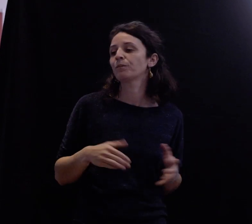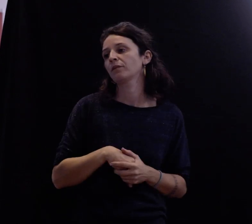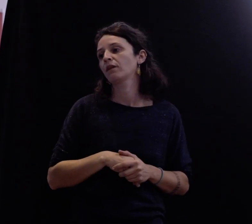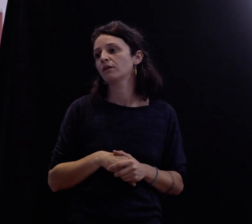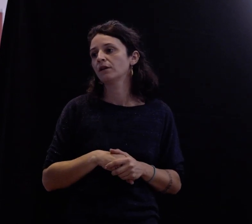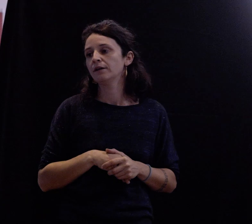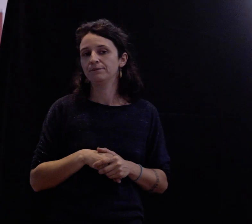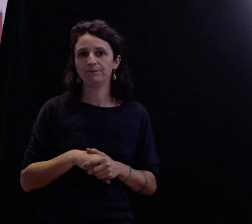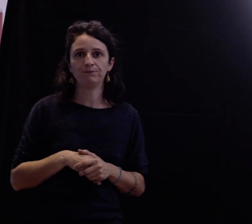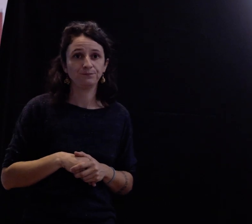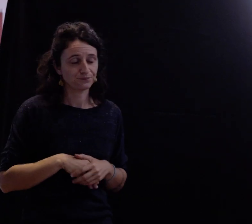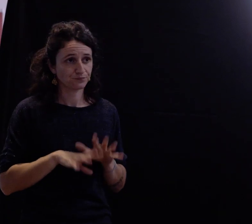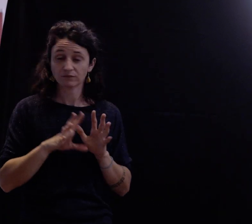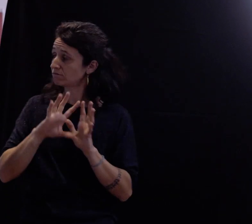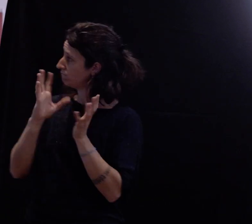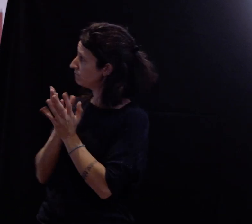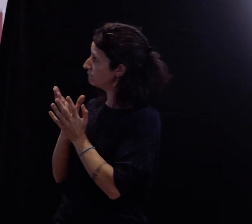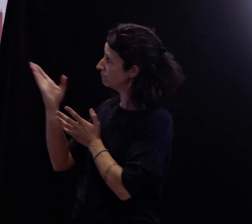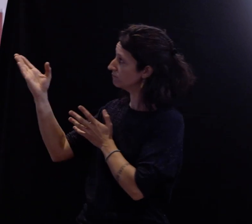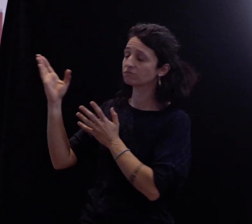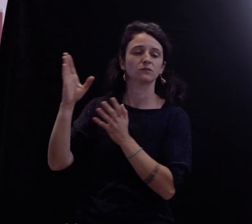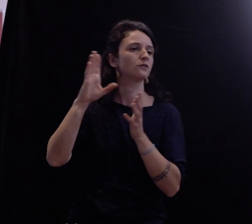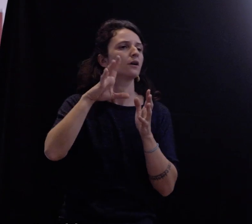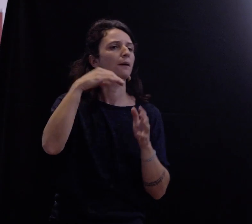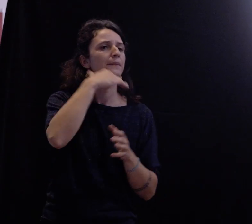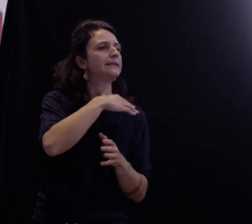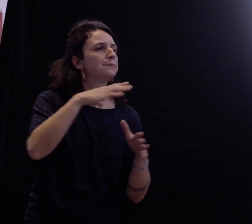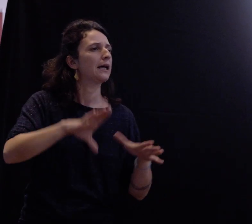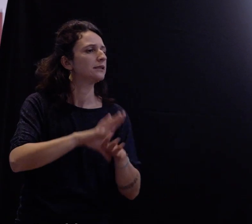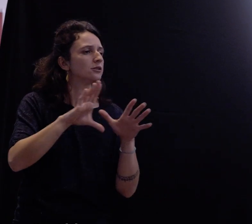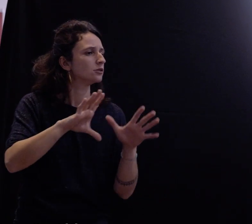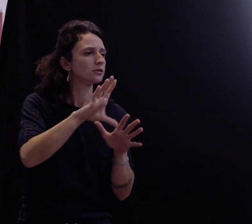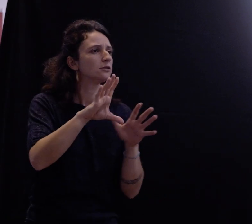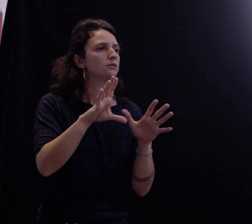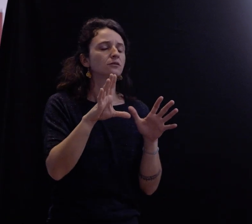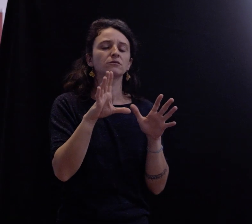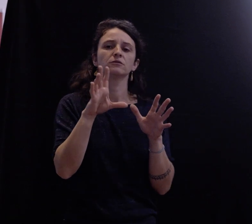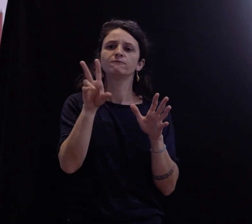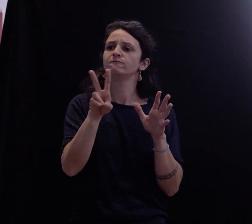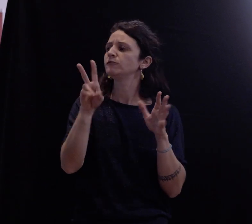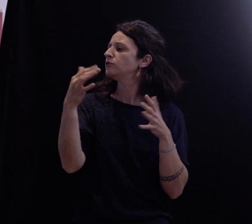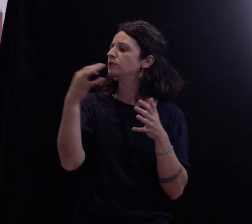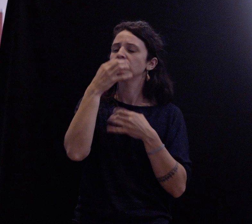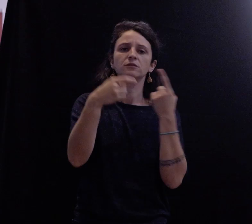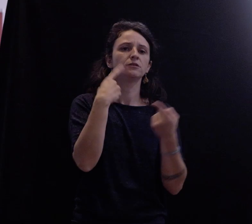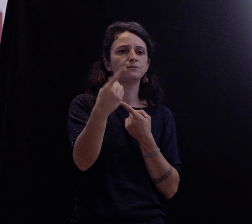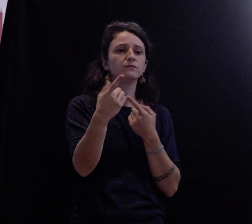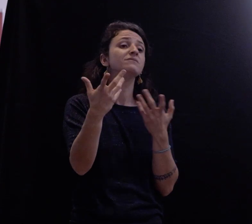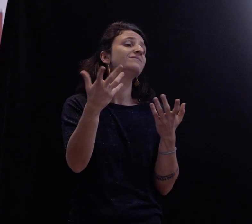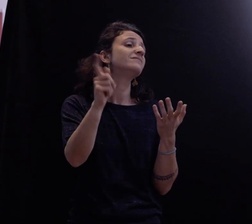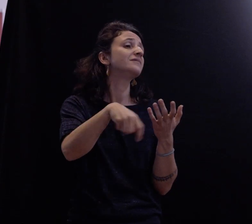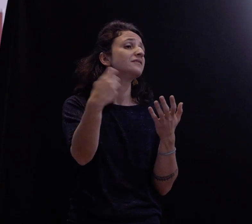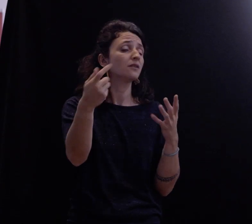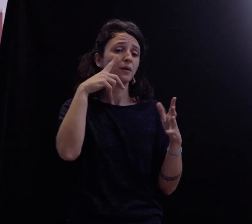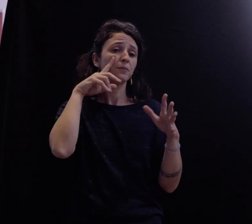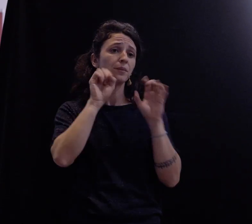Alors ça, c'est juste pour vous illustrer un peu, mais on va pas y passer beaucoup de temps parce que Véronique l'a déjà un peu abordé. Bien sûr, plus on a de signes,